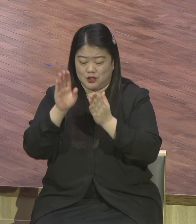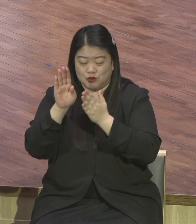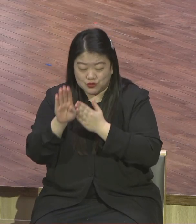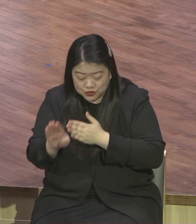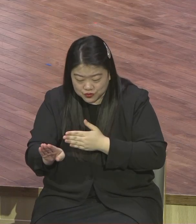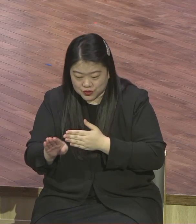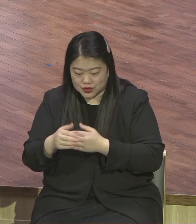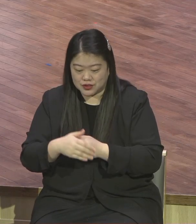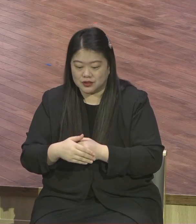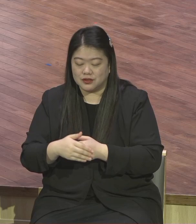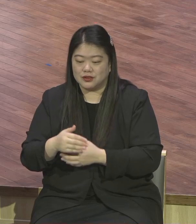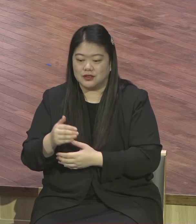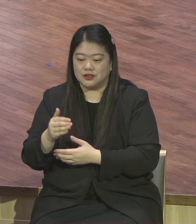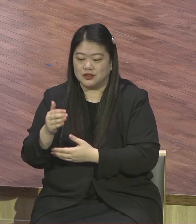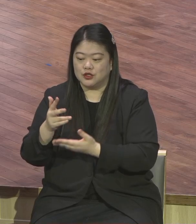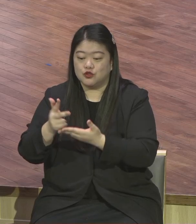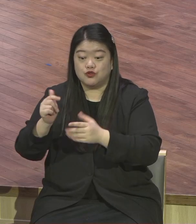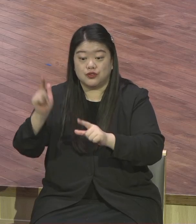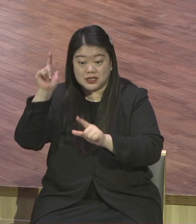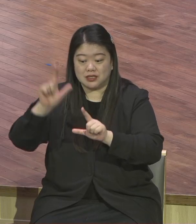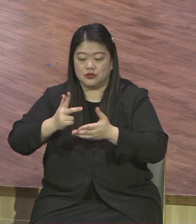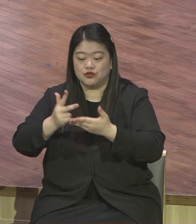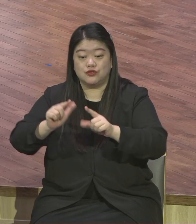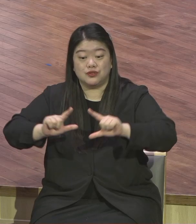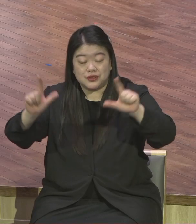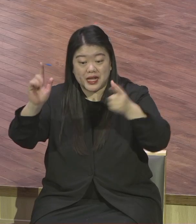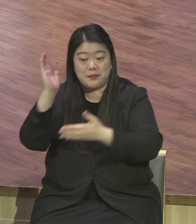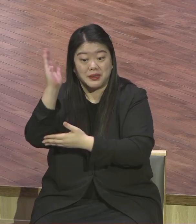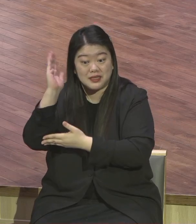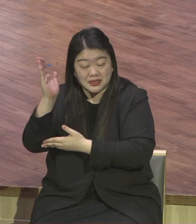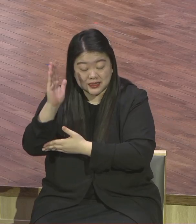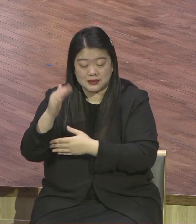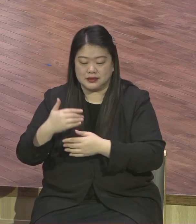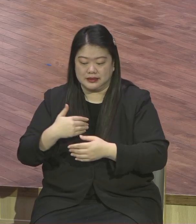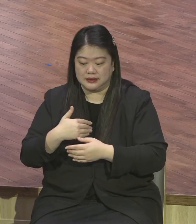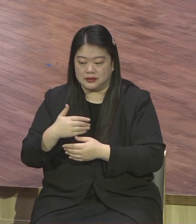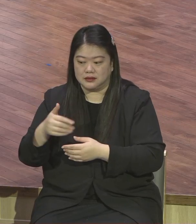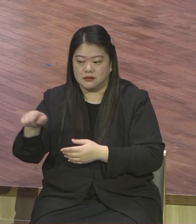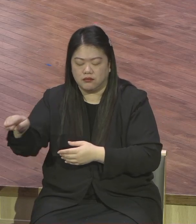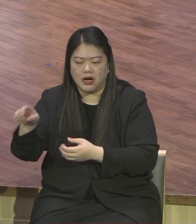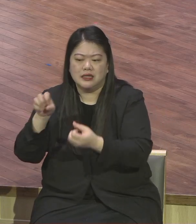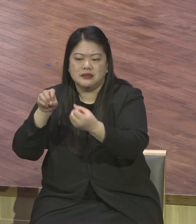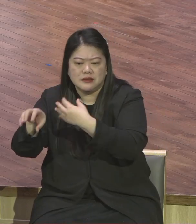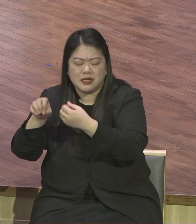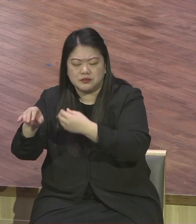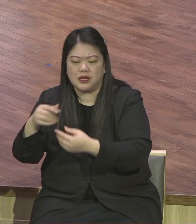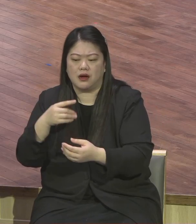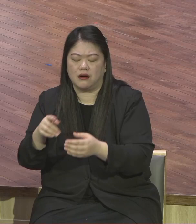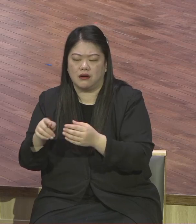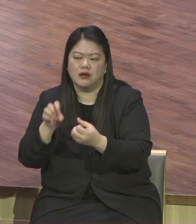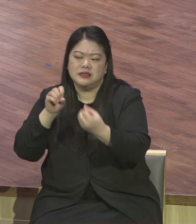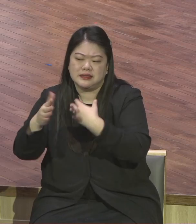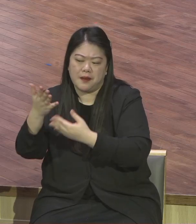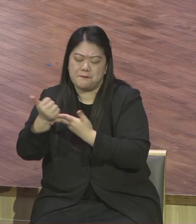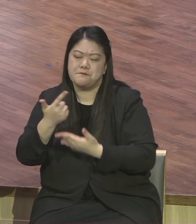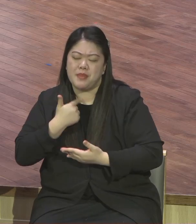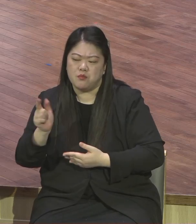그 말씀에 대한 자신들이 응답받은 간증을 해요. 이 간증을 이렇게